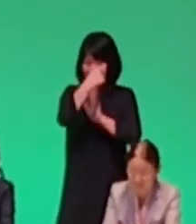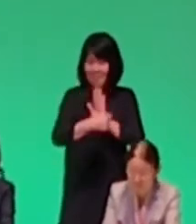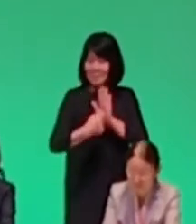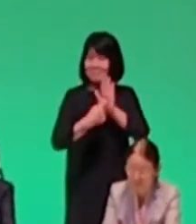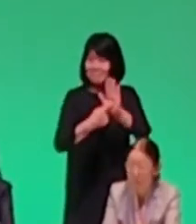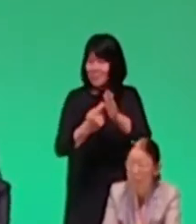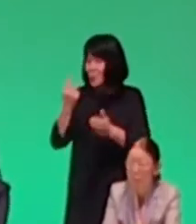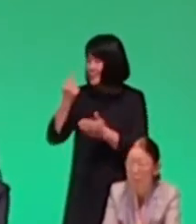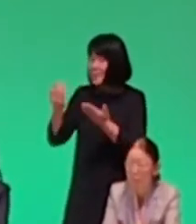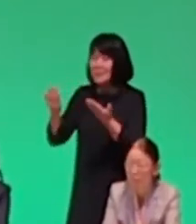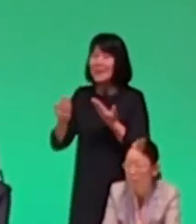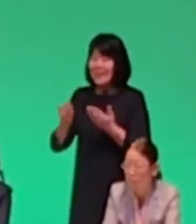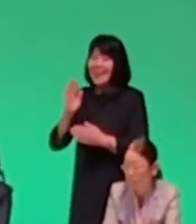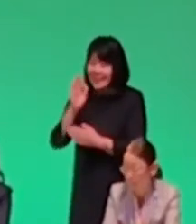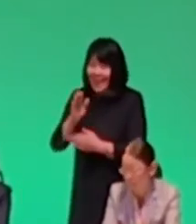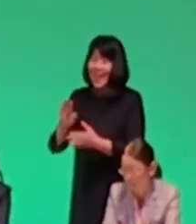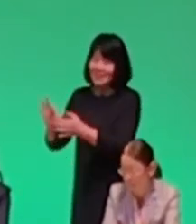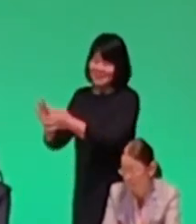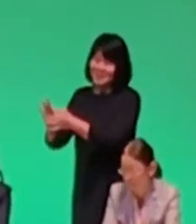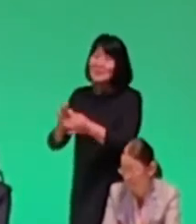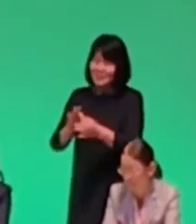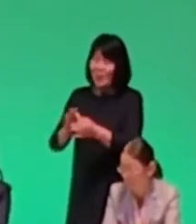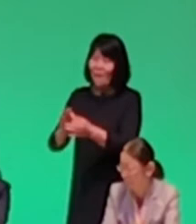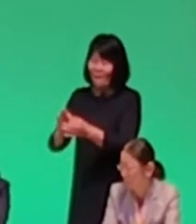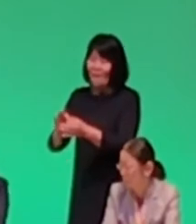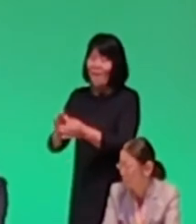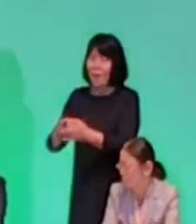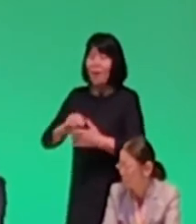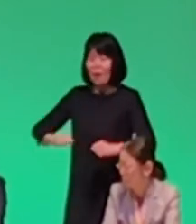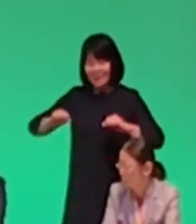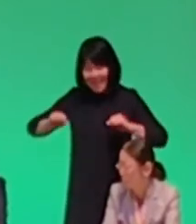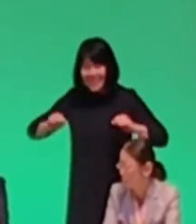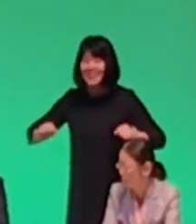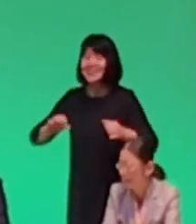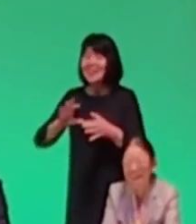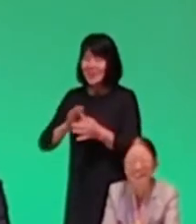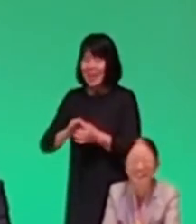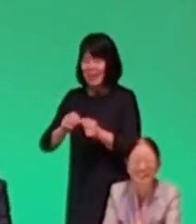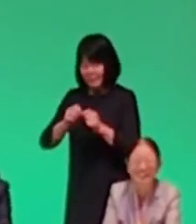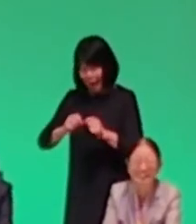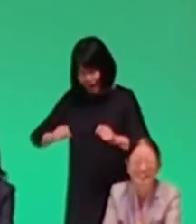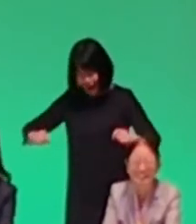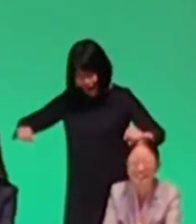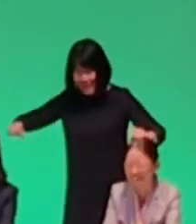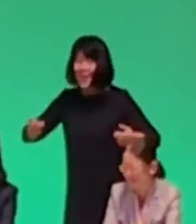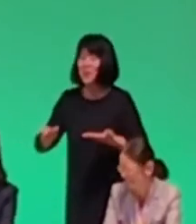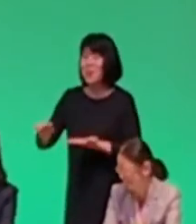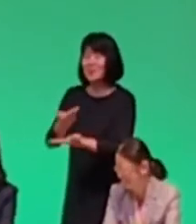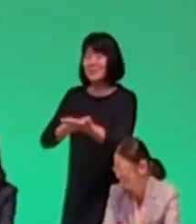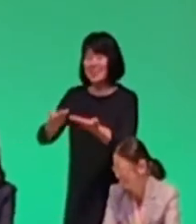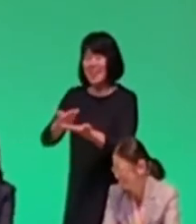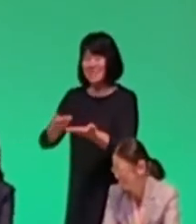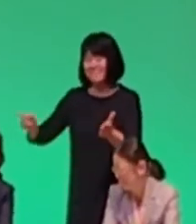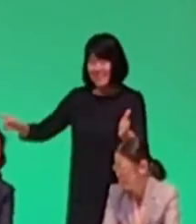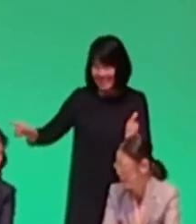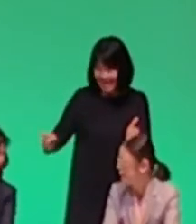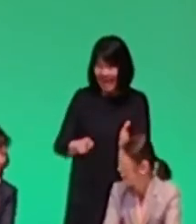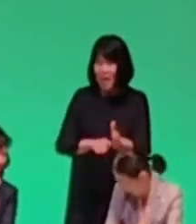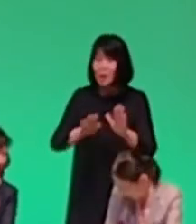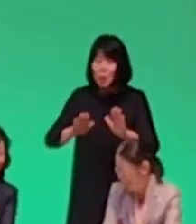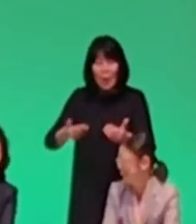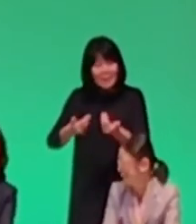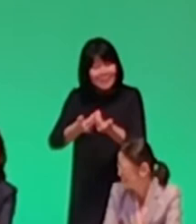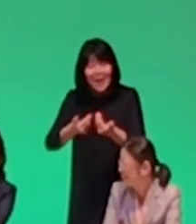を教えてもらって以来、ずっとお互い健康に恵まれているので長いお付き合いをさせていただいているところで、